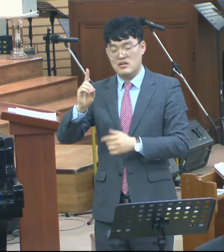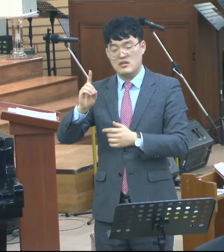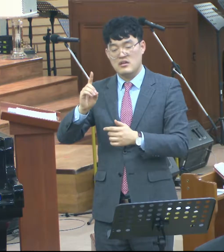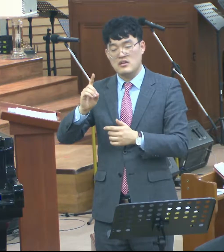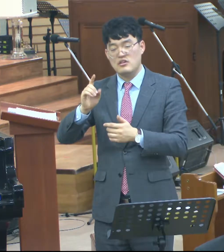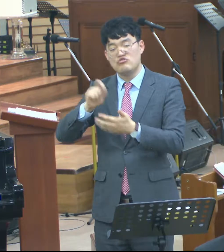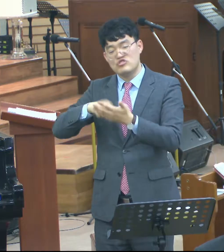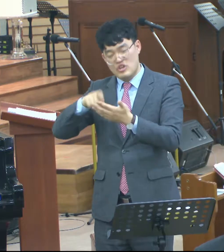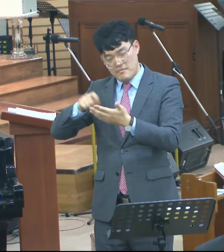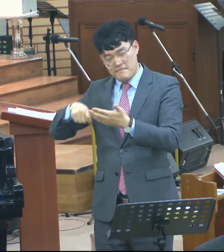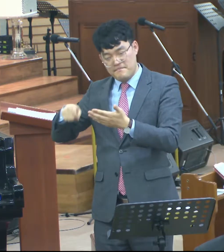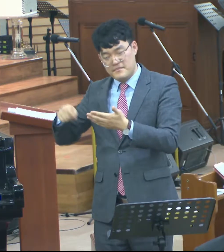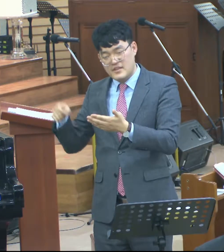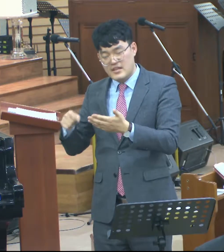거예요.